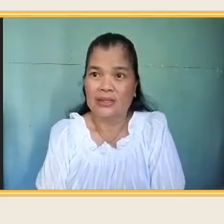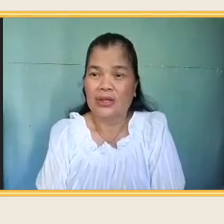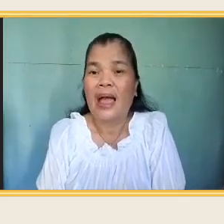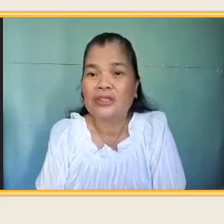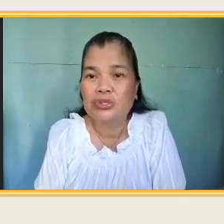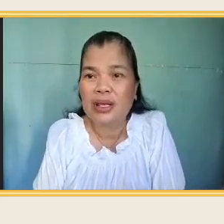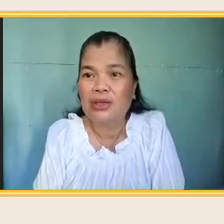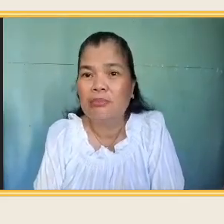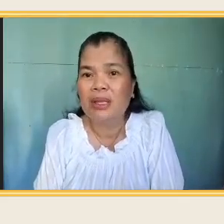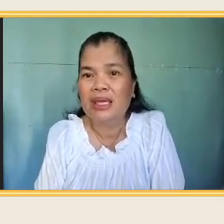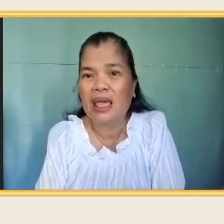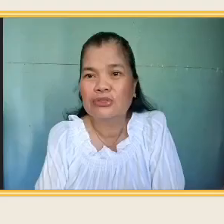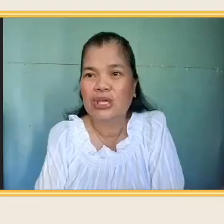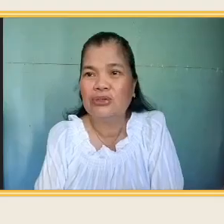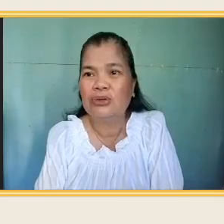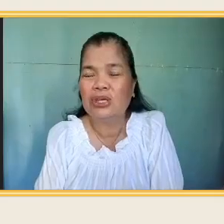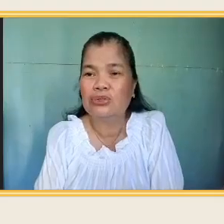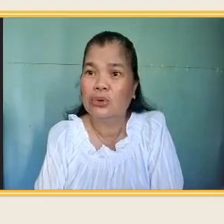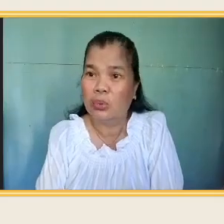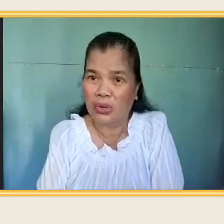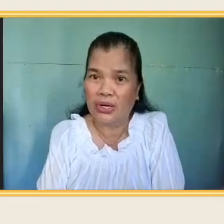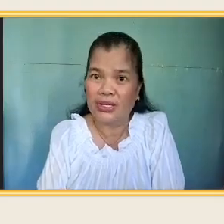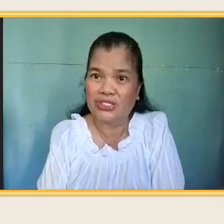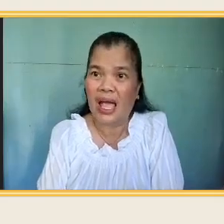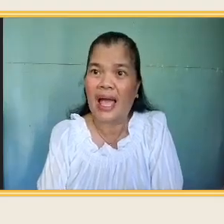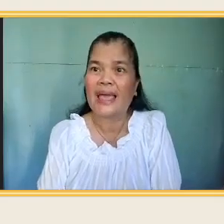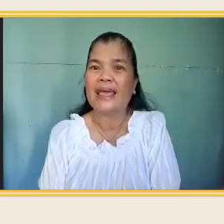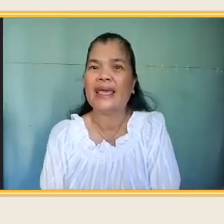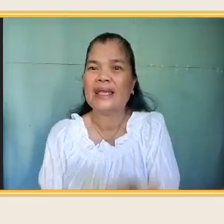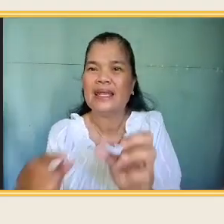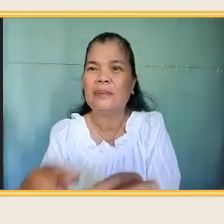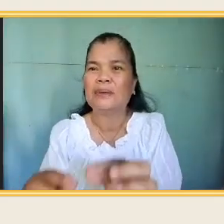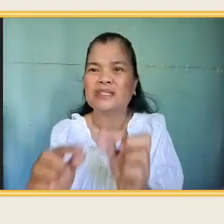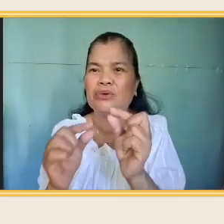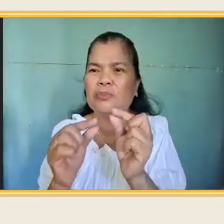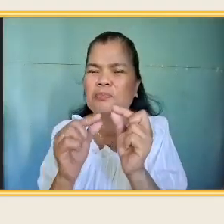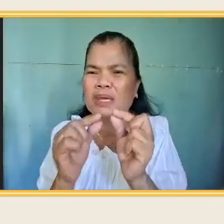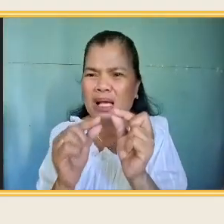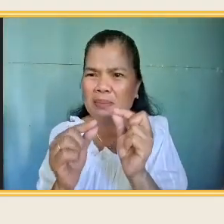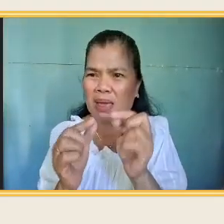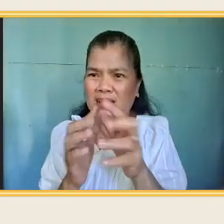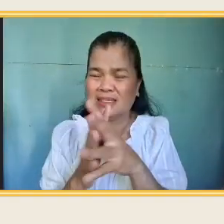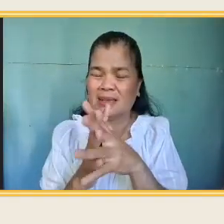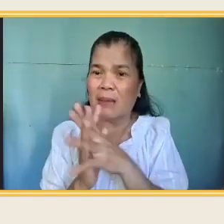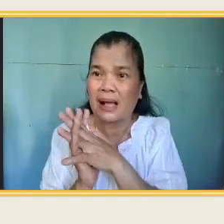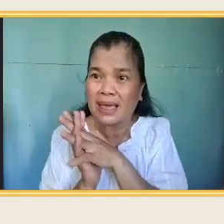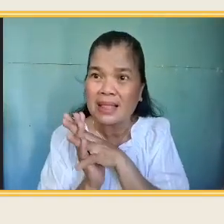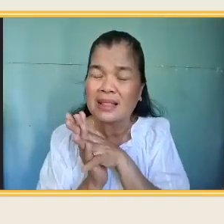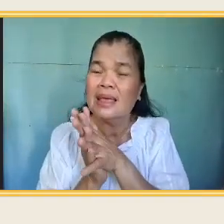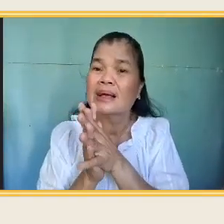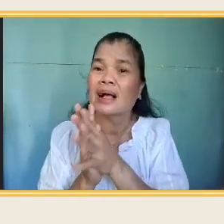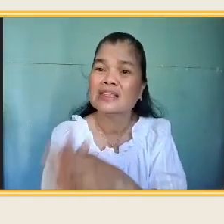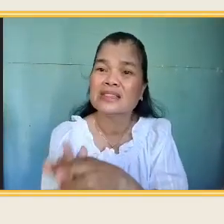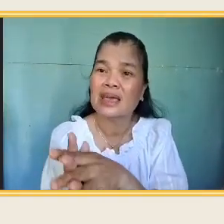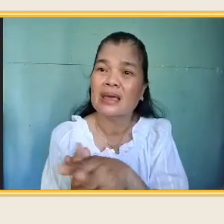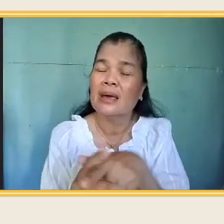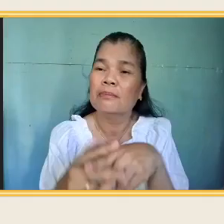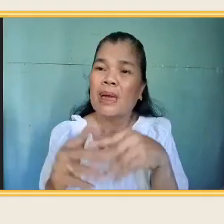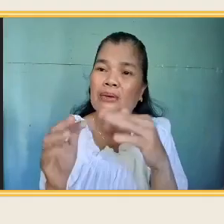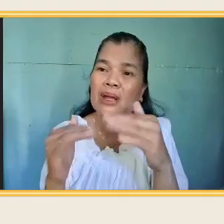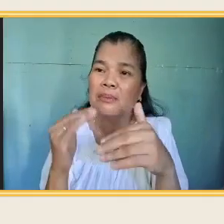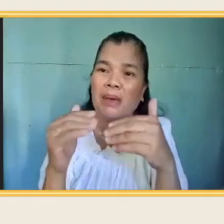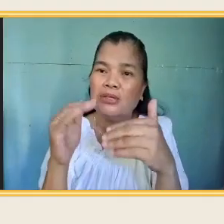Okay. Actually, yung binigay ko sa inyo ditong words ay hindi pa sa yung pinaka-basic. Bakit?